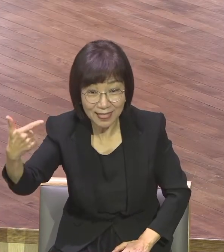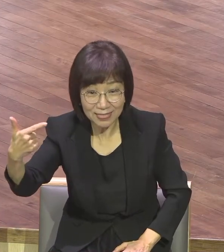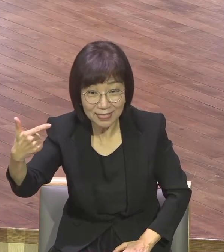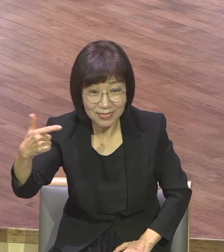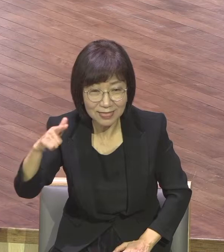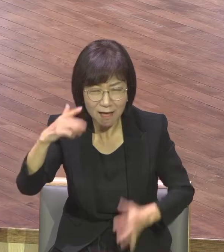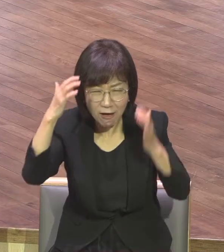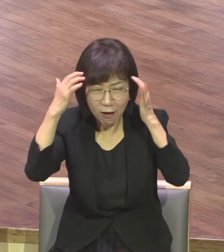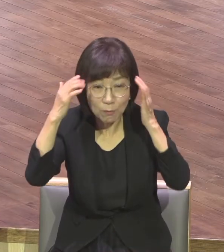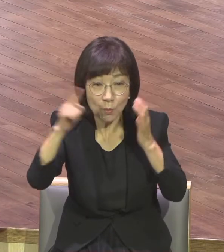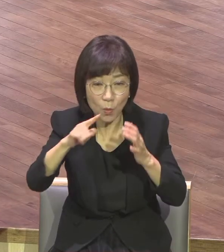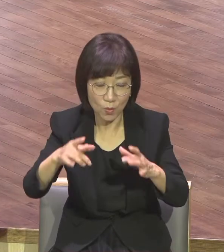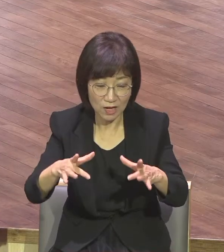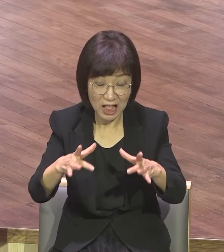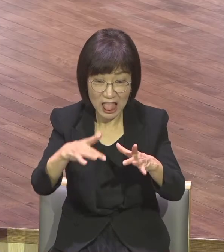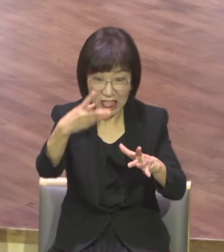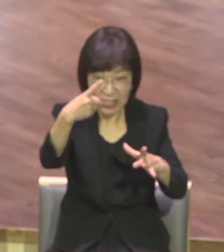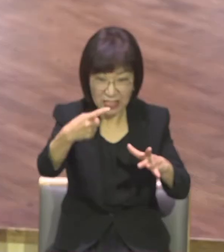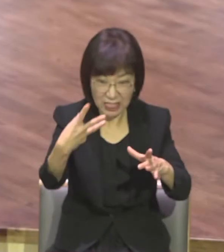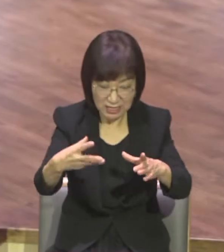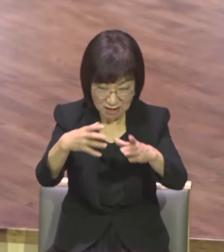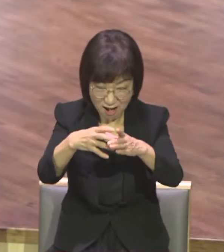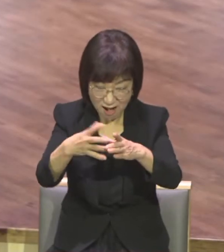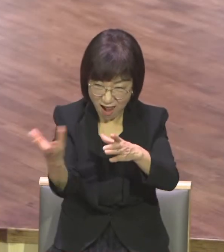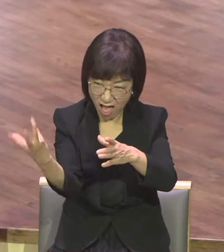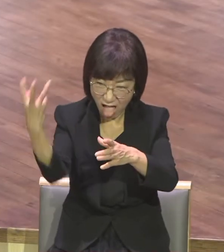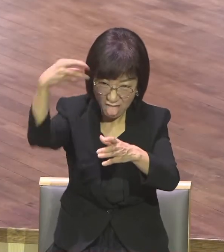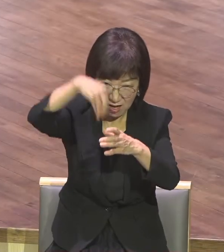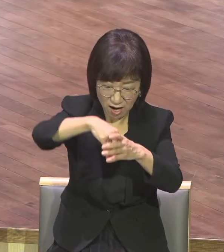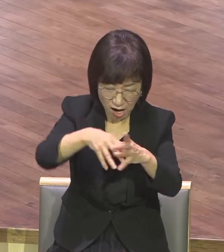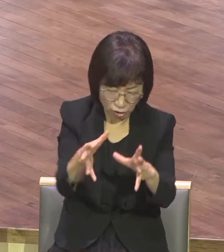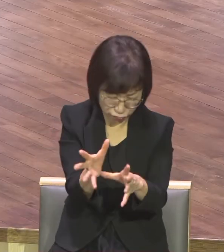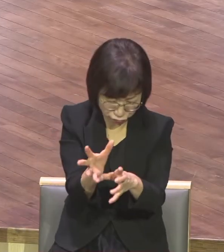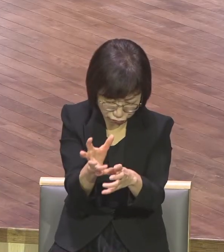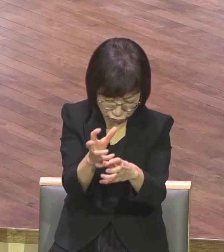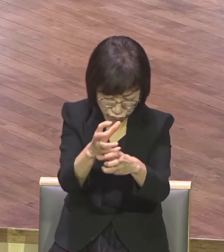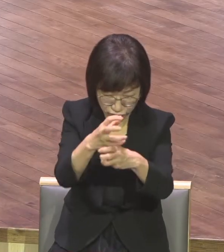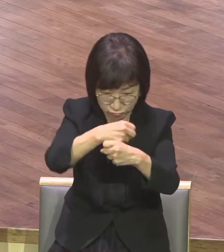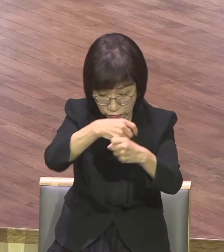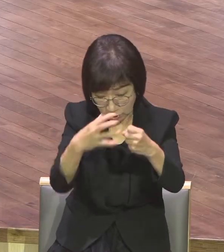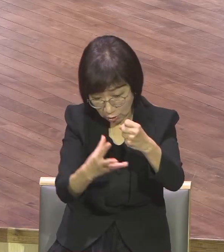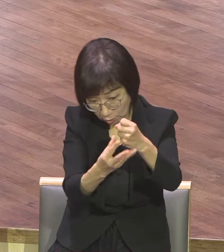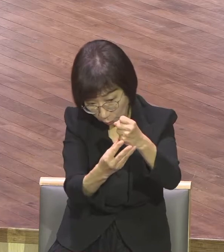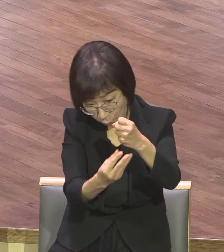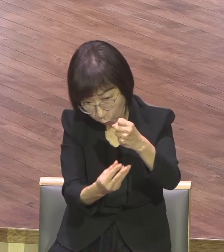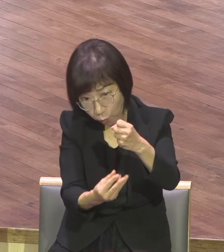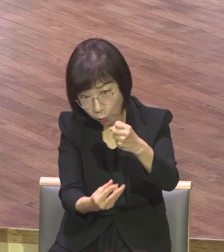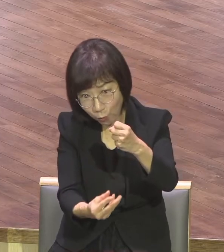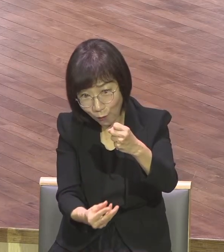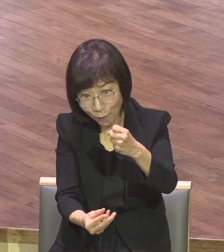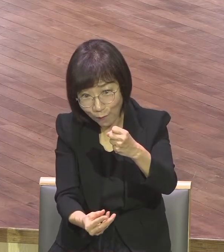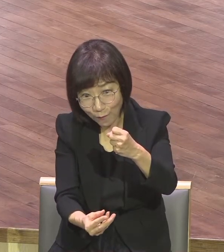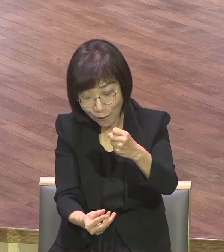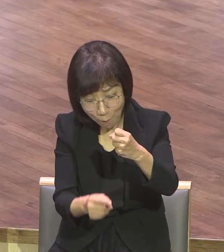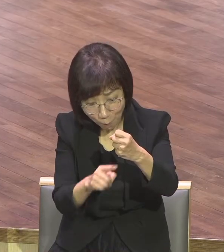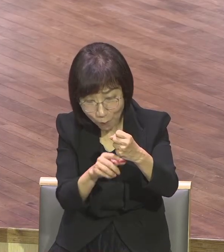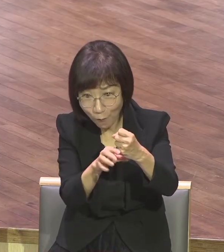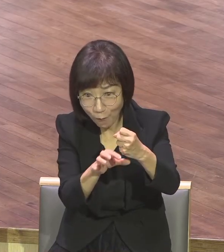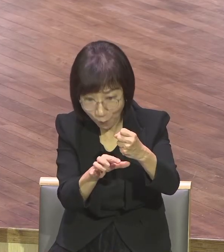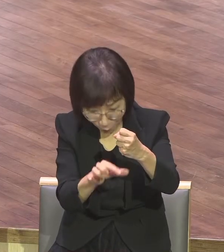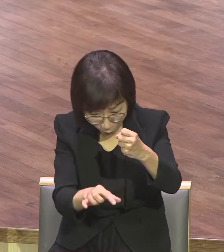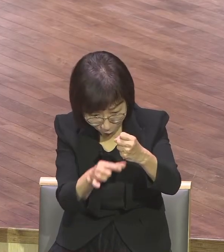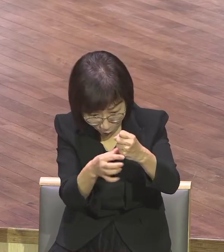짠다 그런 뜻이에요. 털 속에 집어넣어 짠다. 털 속에 집어넣고 짜면 뭐가 만들어 나옵니까? 뭔가